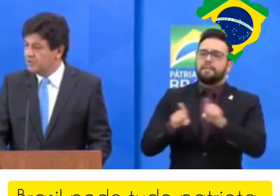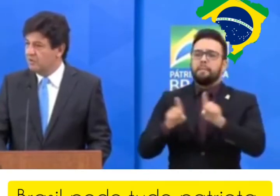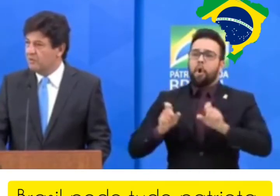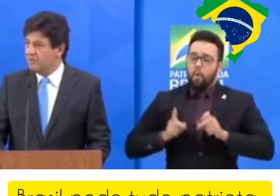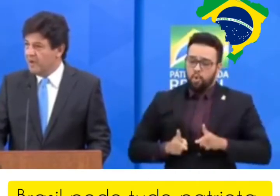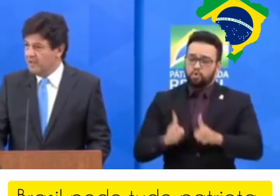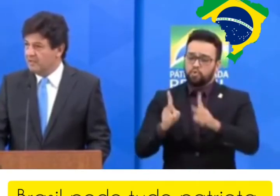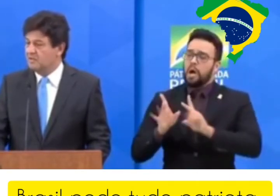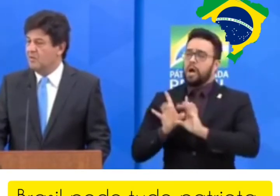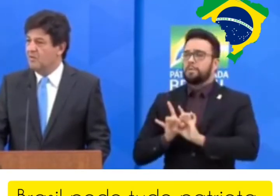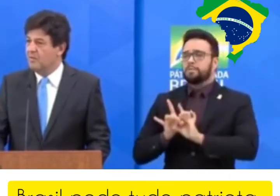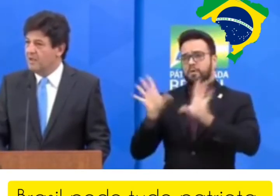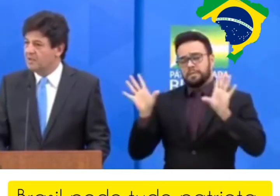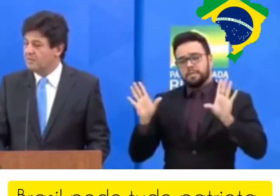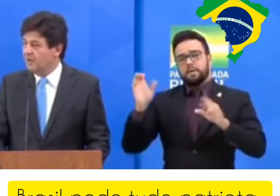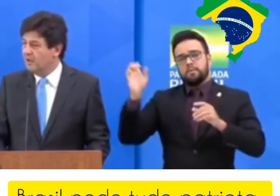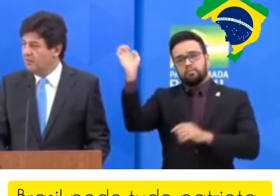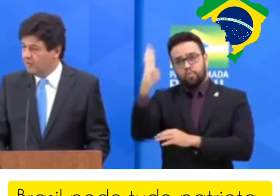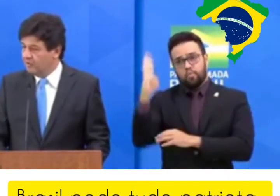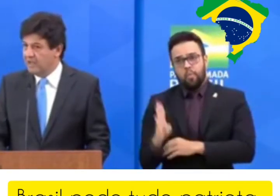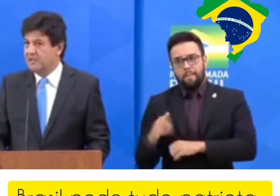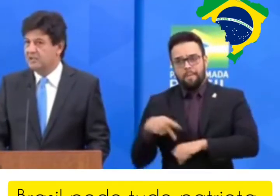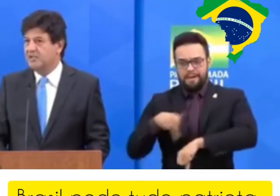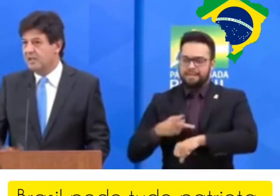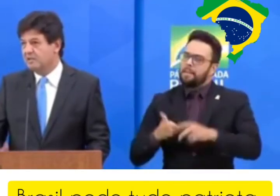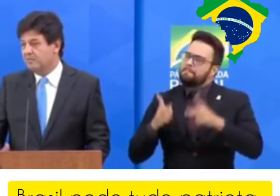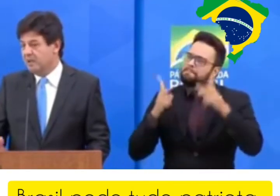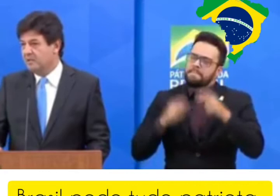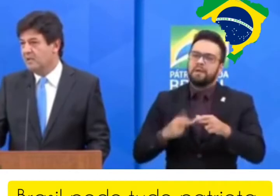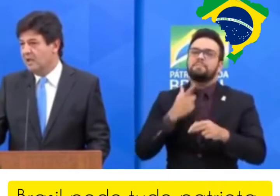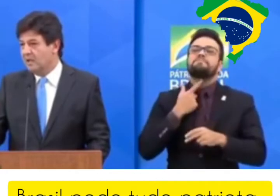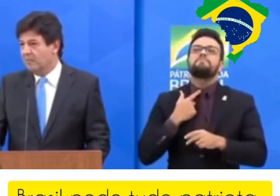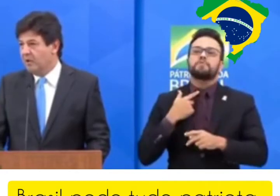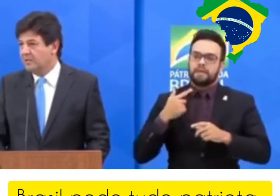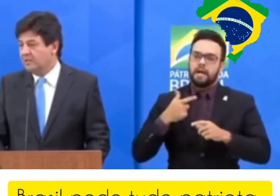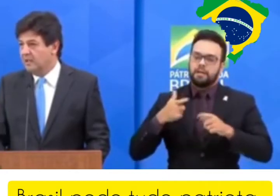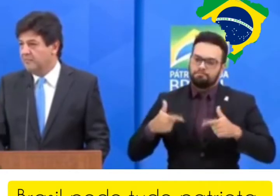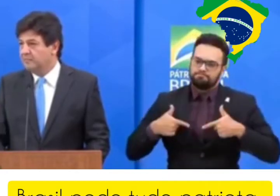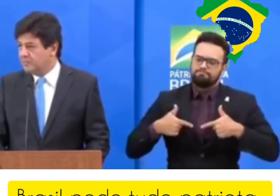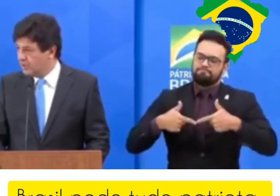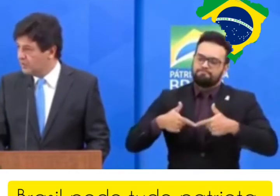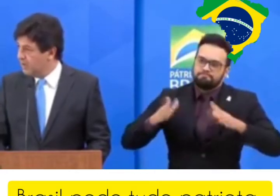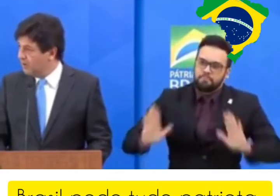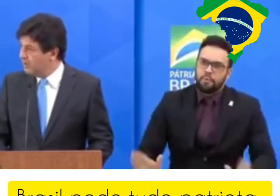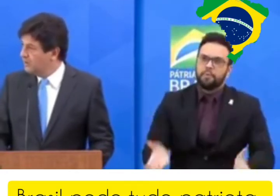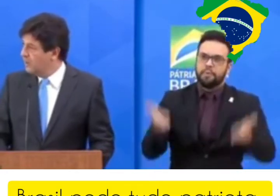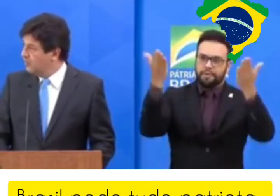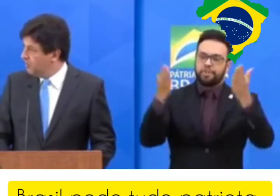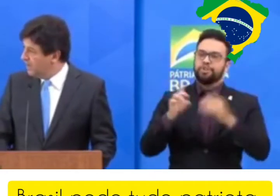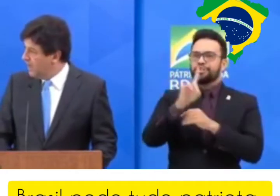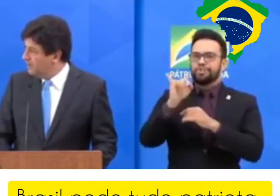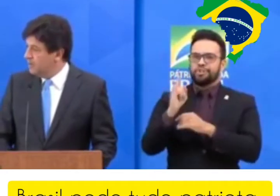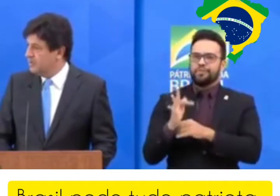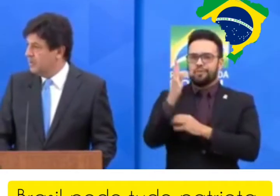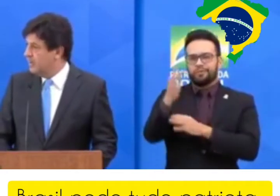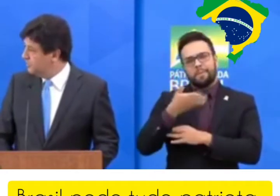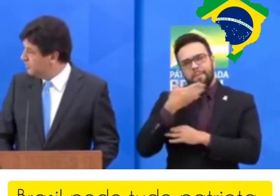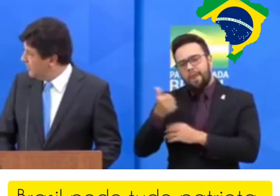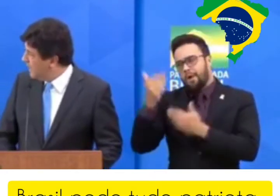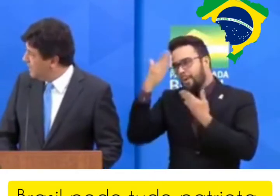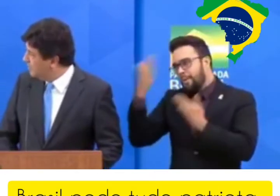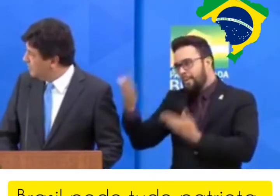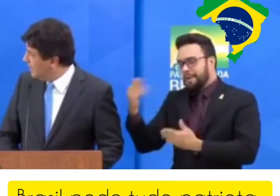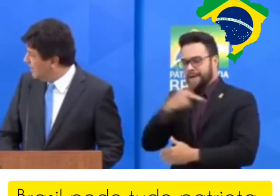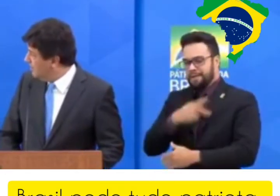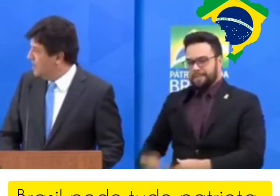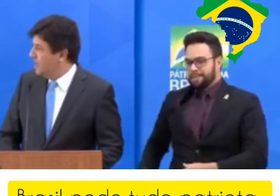continuamos à disposição do país, com a mesma vontade de que esse país possa ter dias melhores. Muito obrigado, presidente,